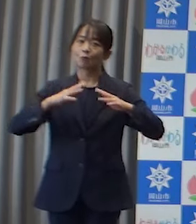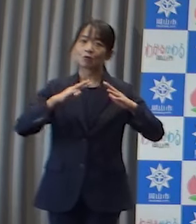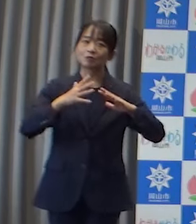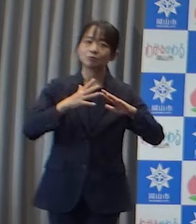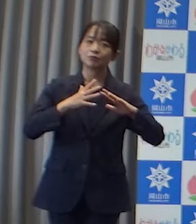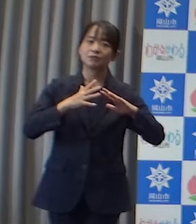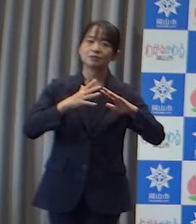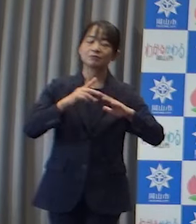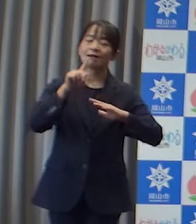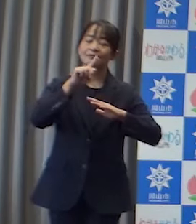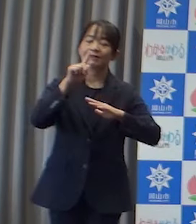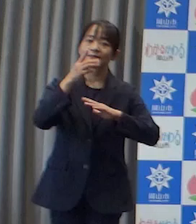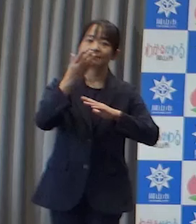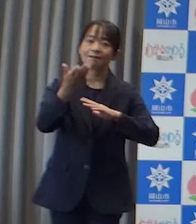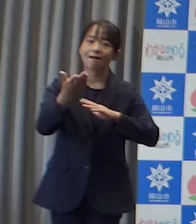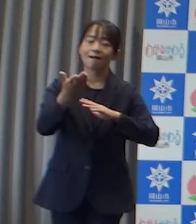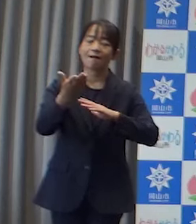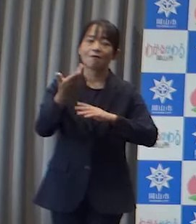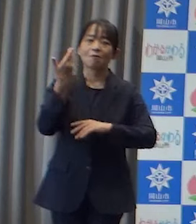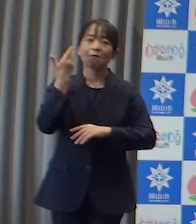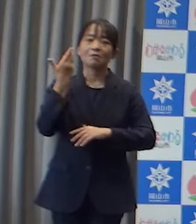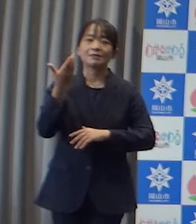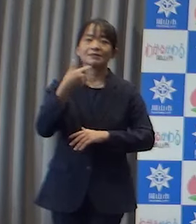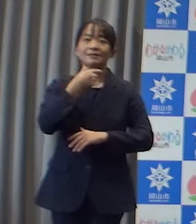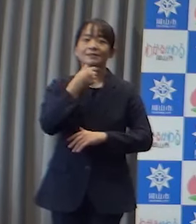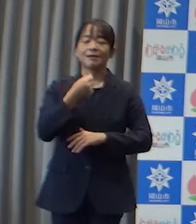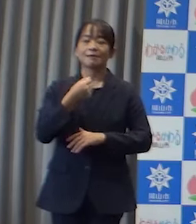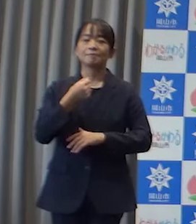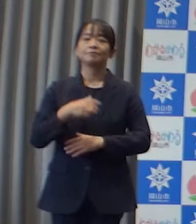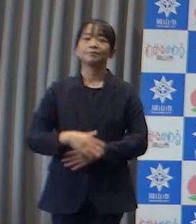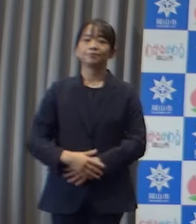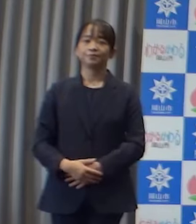と思うかというところをちょっとお聞きしたいと思います。 そうですね、